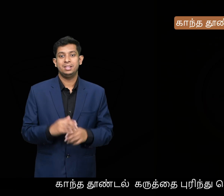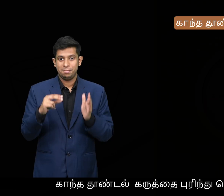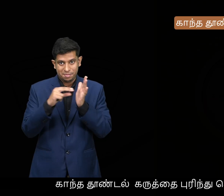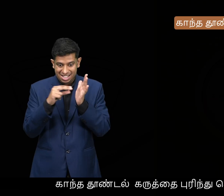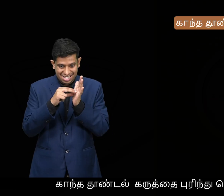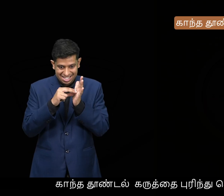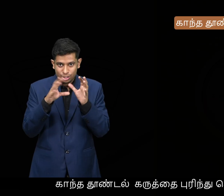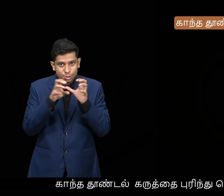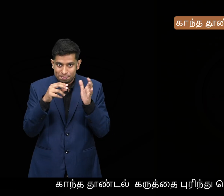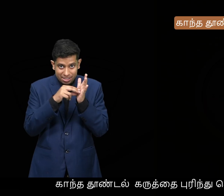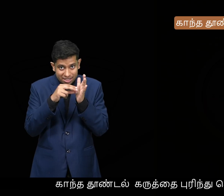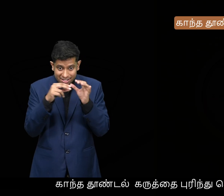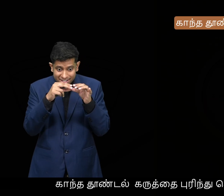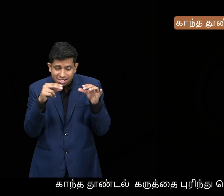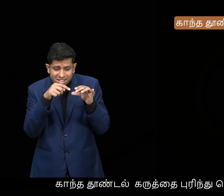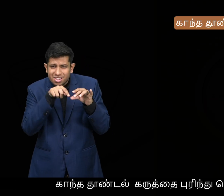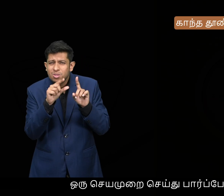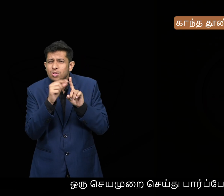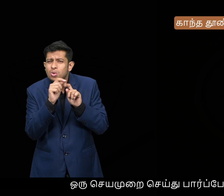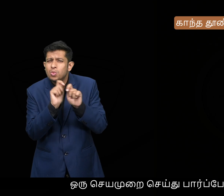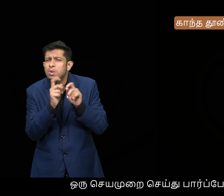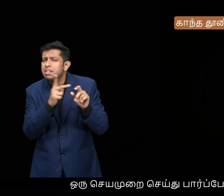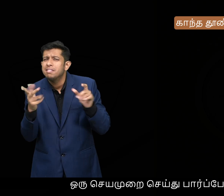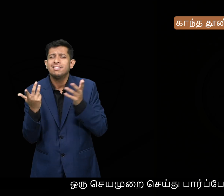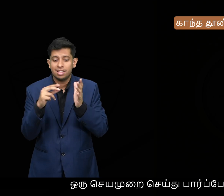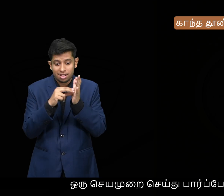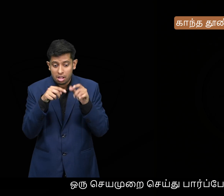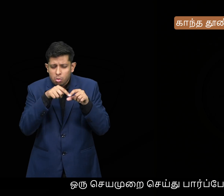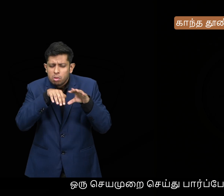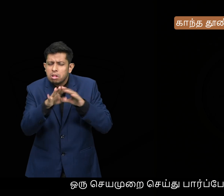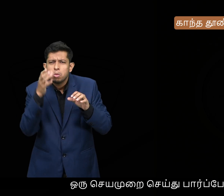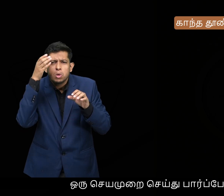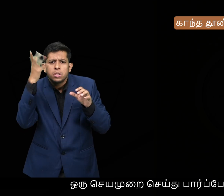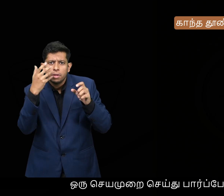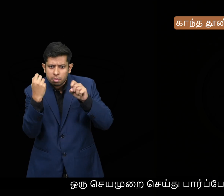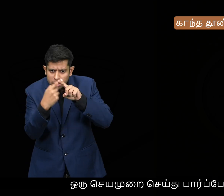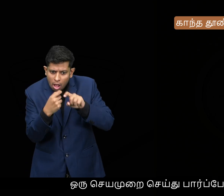காந்த தூண்டல் கருத்தை புரிந்து கொள்ள ஒரு செயல்முறை செய்து பார்ப்போம்.